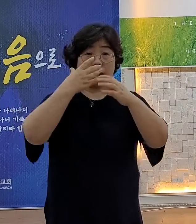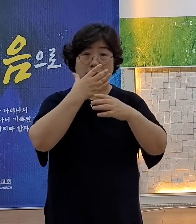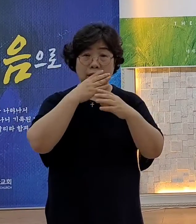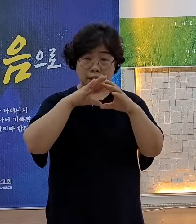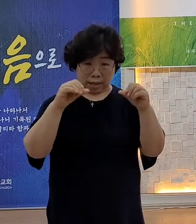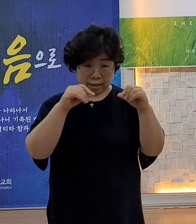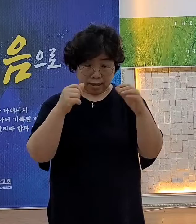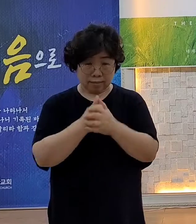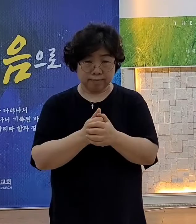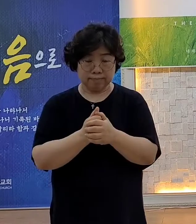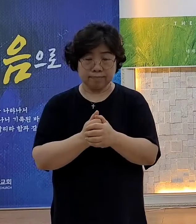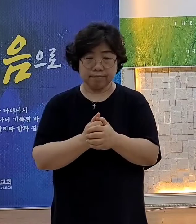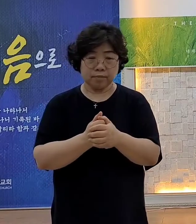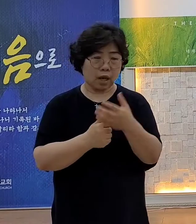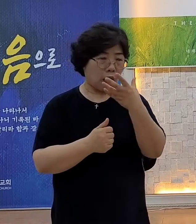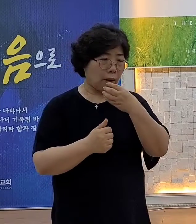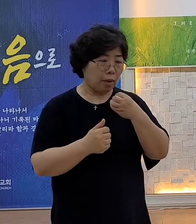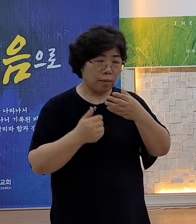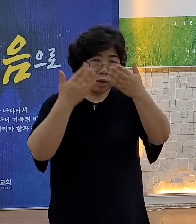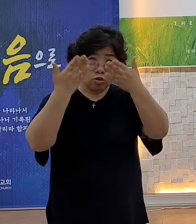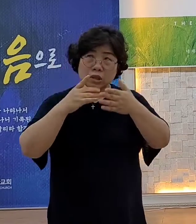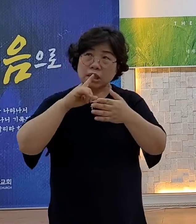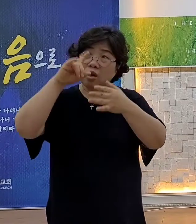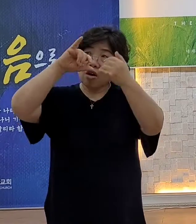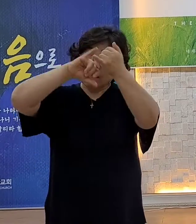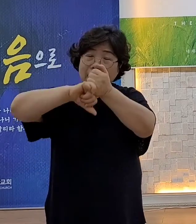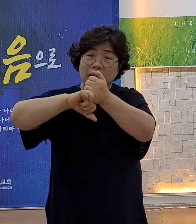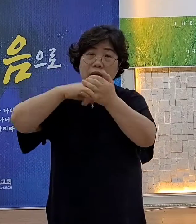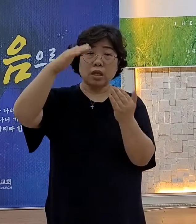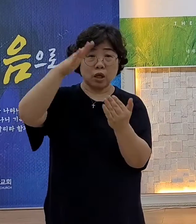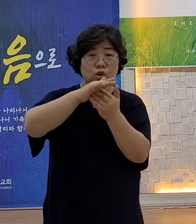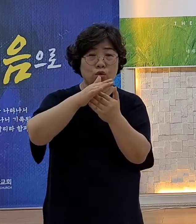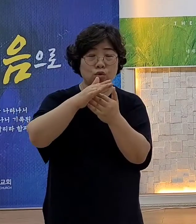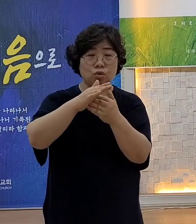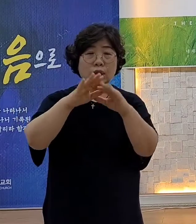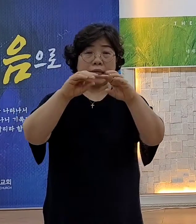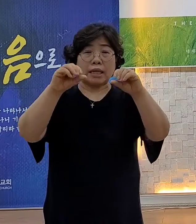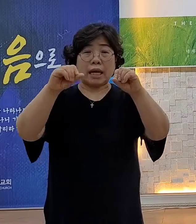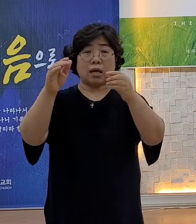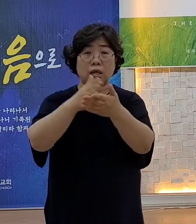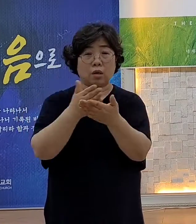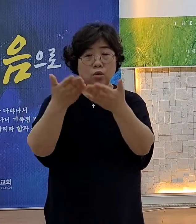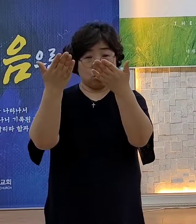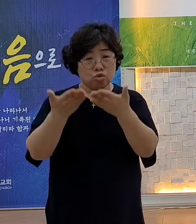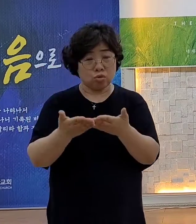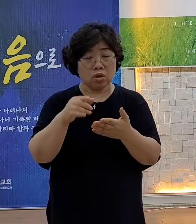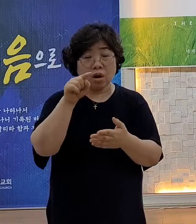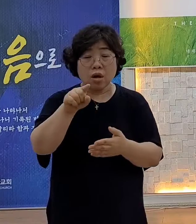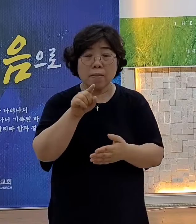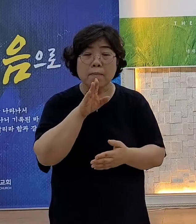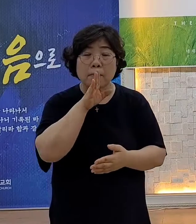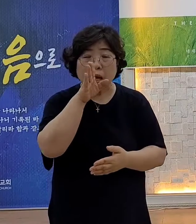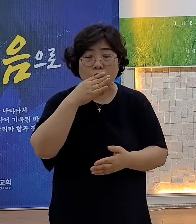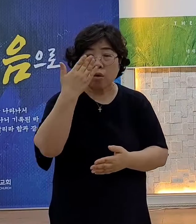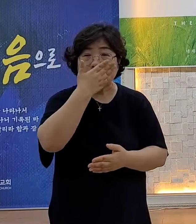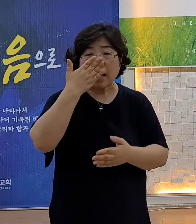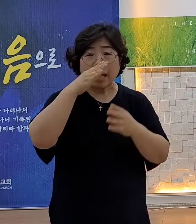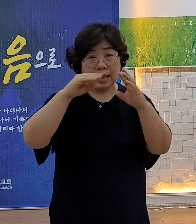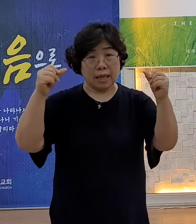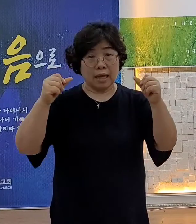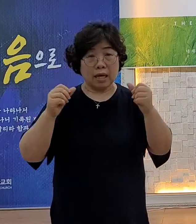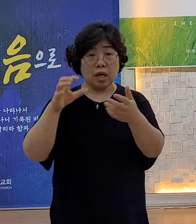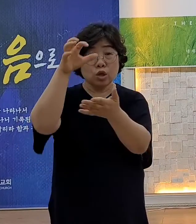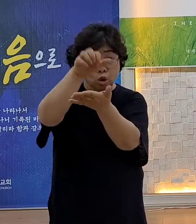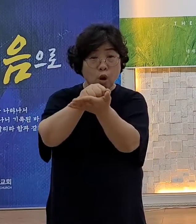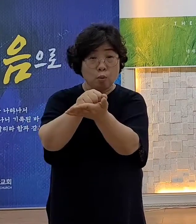이렇게 흘러와서 이제 이 가나안 땅까지 들어가서 여호수아 시대에 땅을 분배를 받습니다. 다 정복하고.